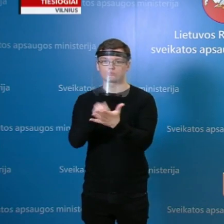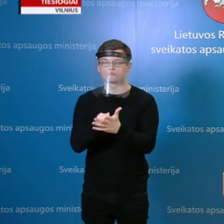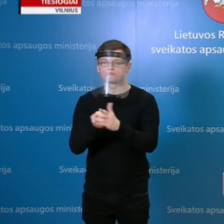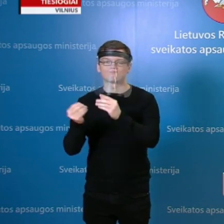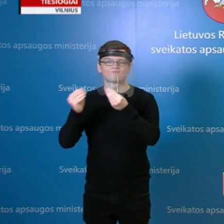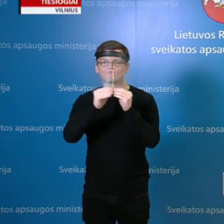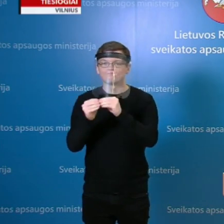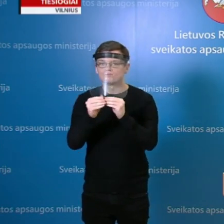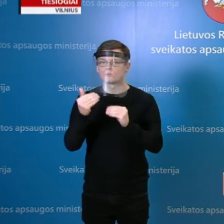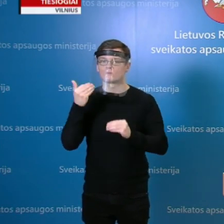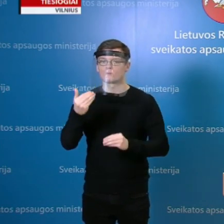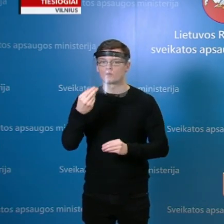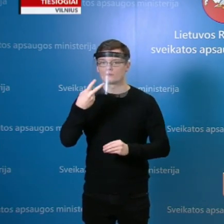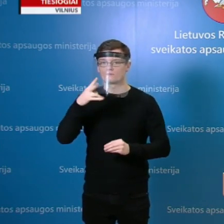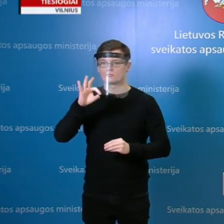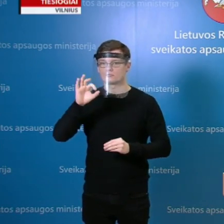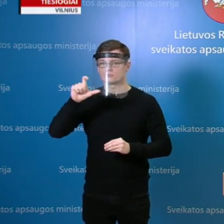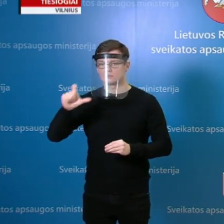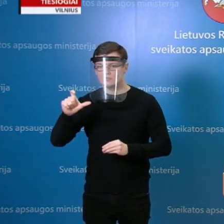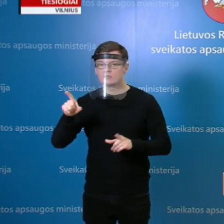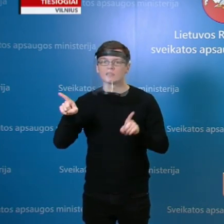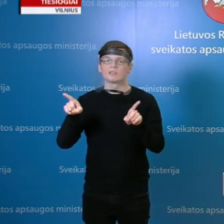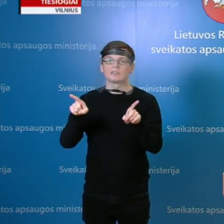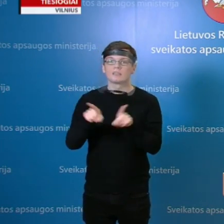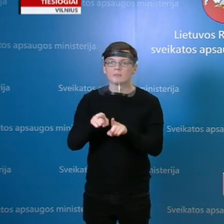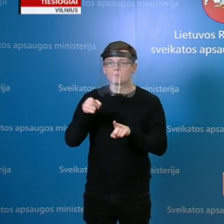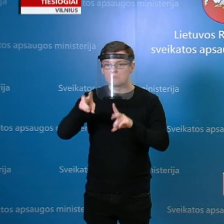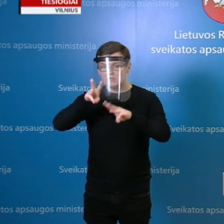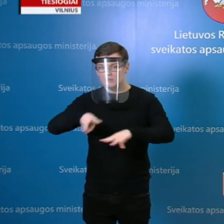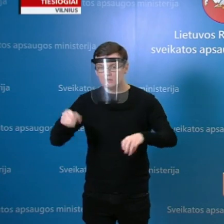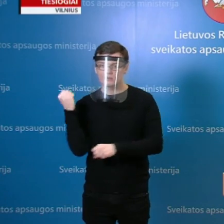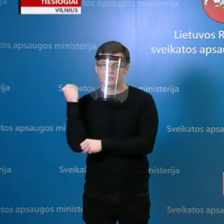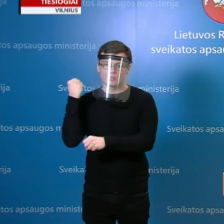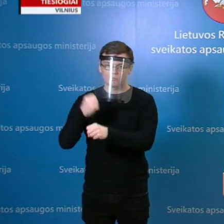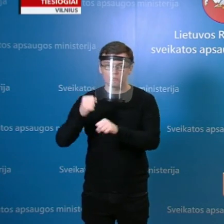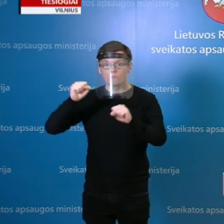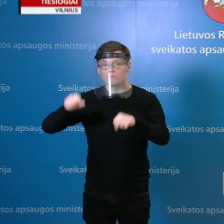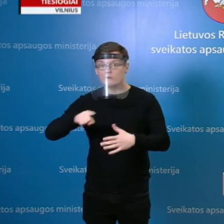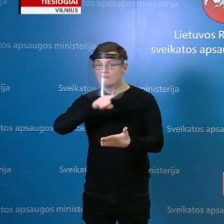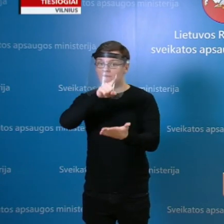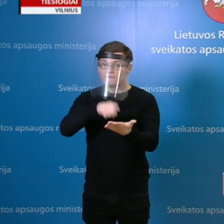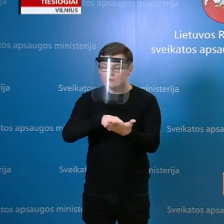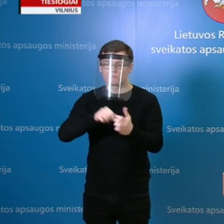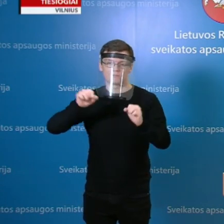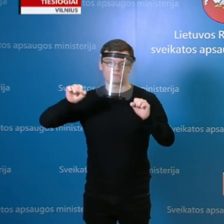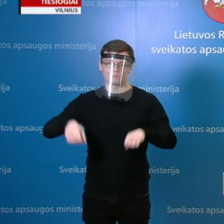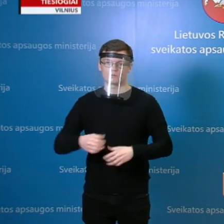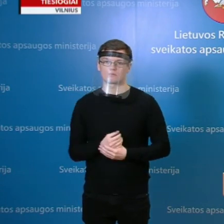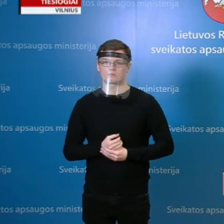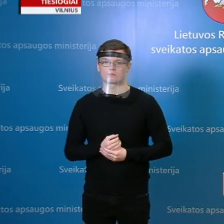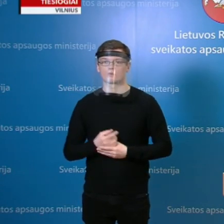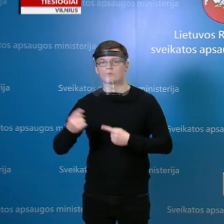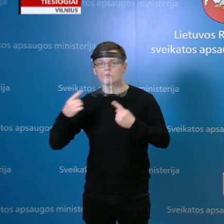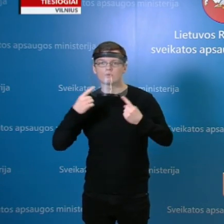nacionaliniu visuomenės sveikatos centru, su ministerijos darbuotojais, jeigu kyla klausimų, pasikonsultuoti ir tai bus tikrai